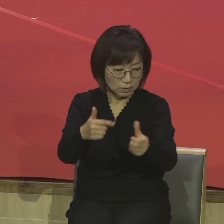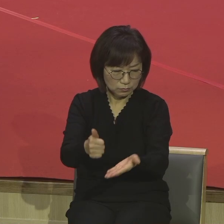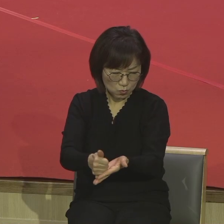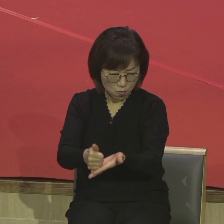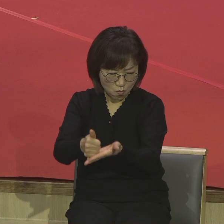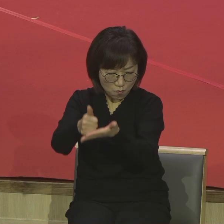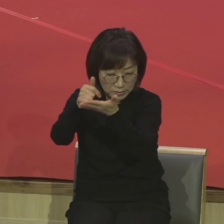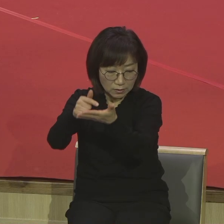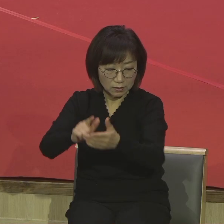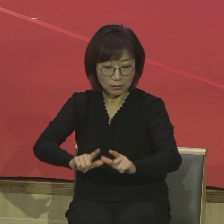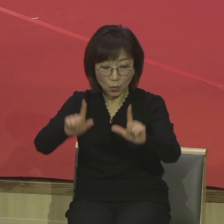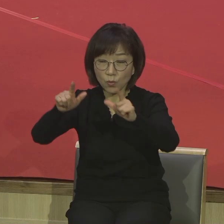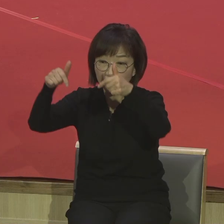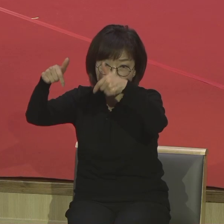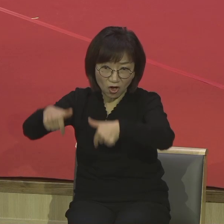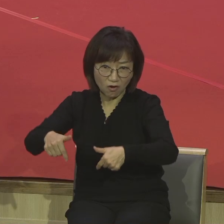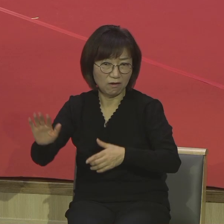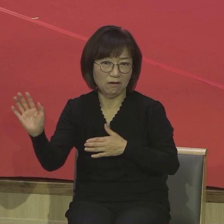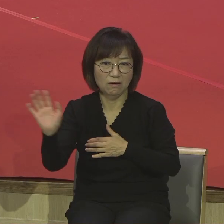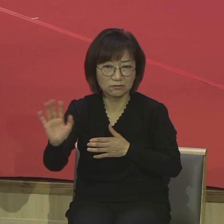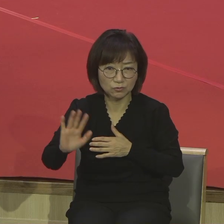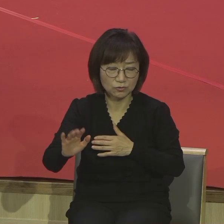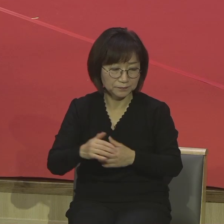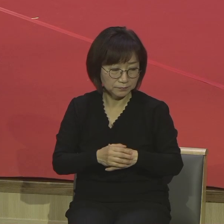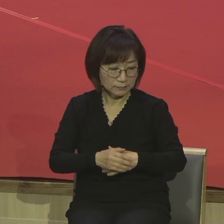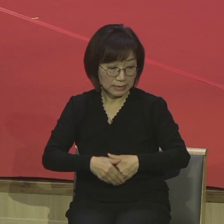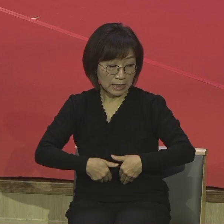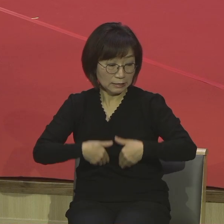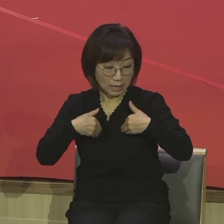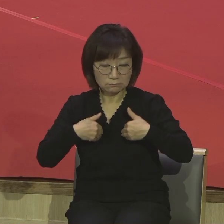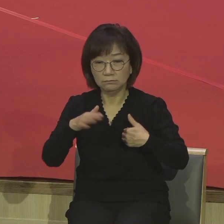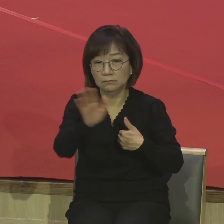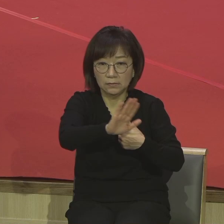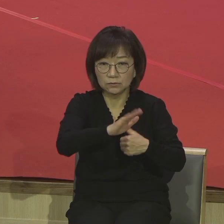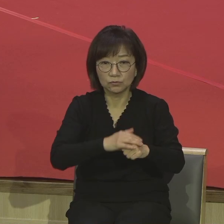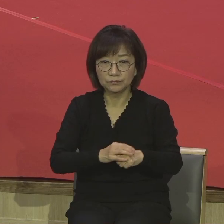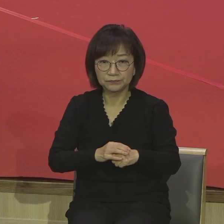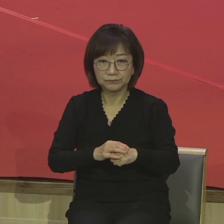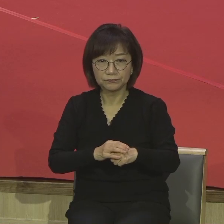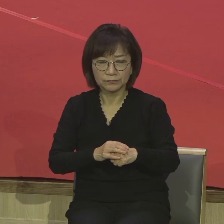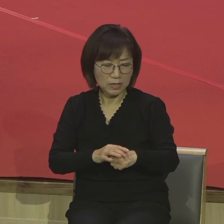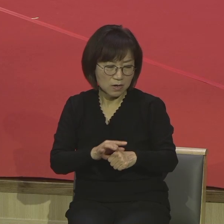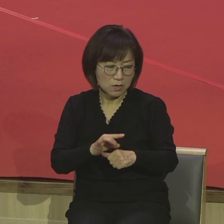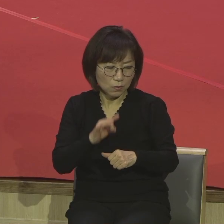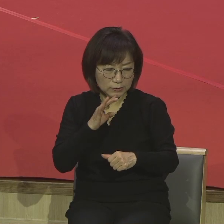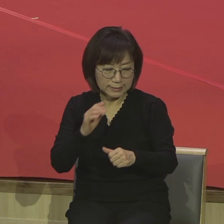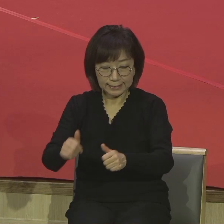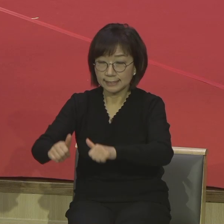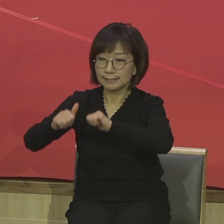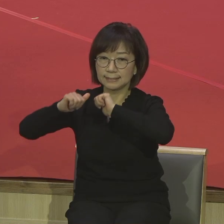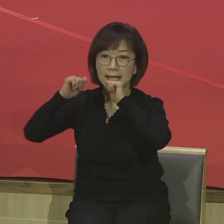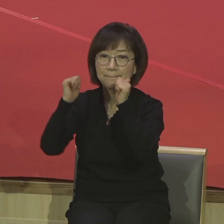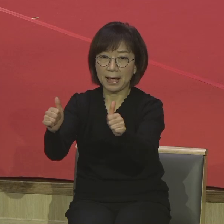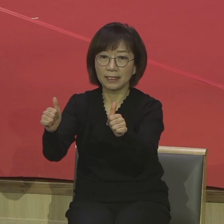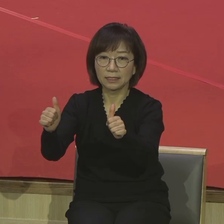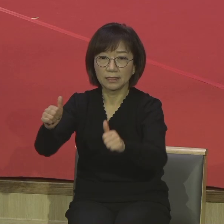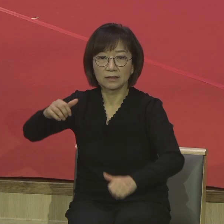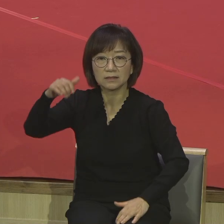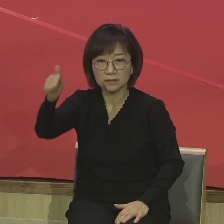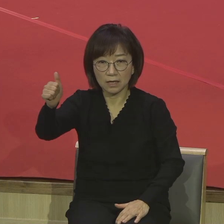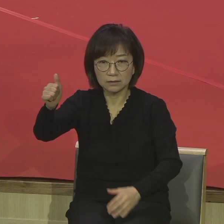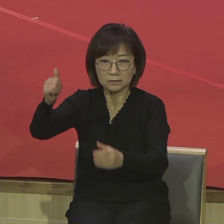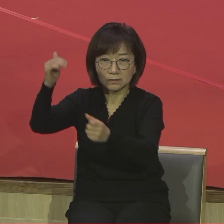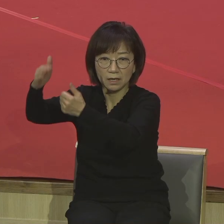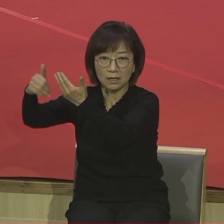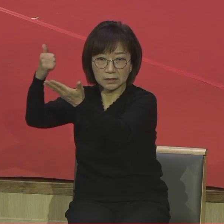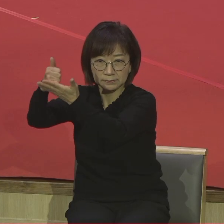서쪽에서 말미암지 아니하고 남쪽에서도 말미암지 아니하고 오직 재판장이신